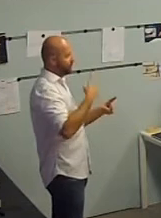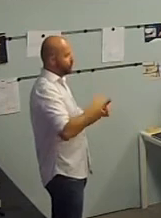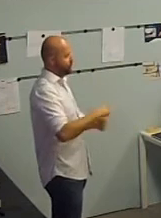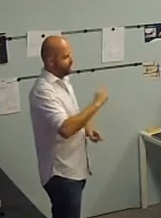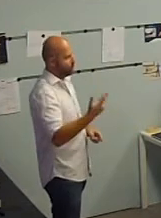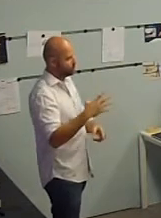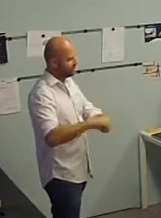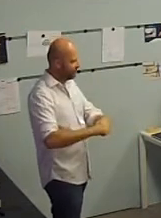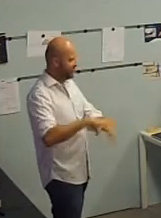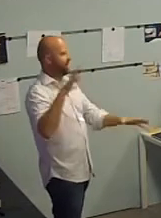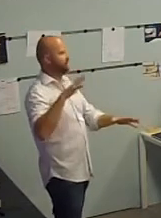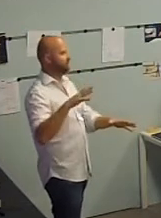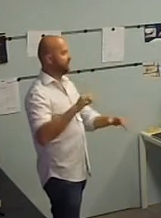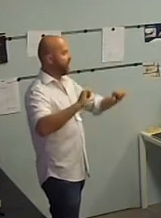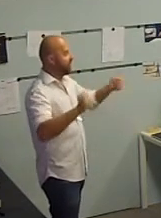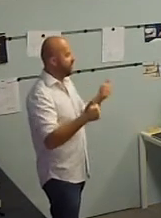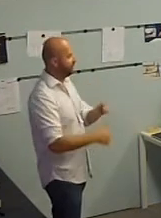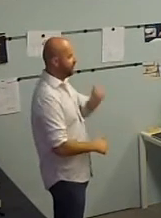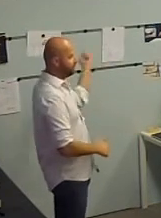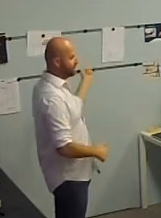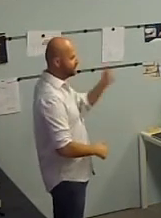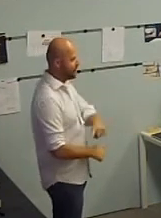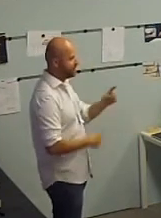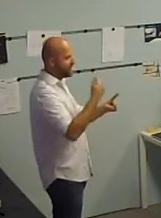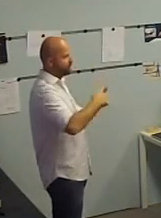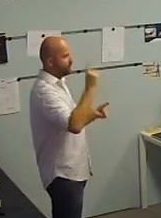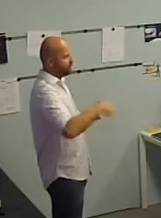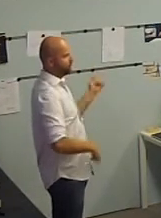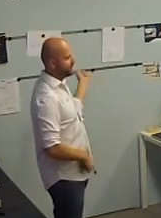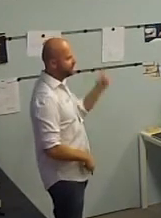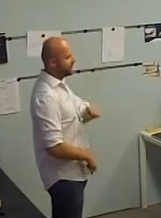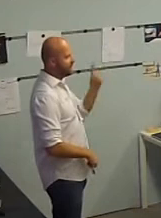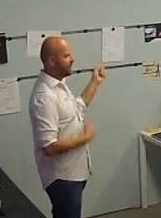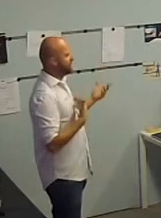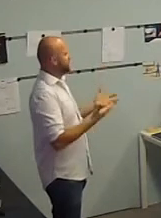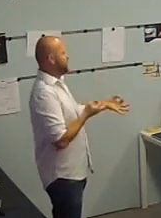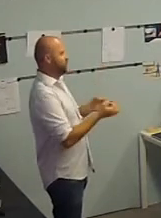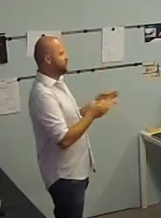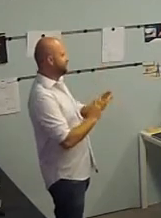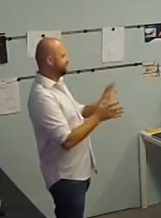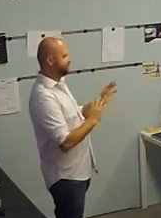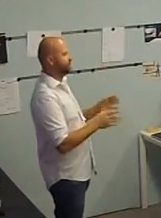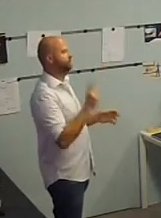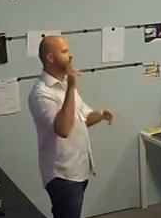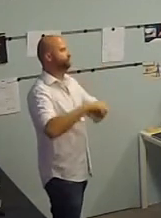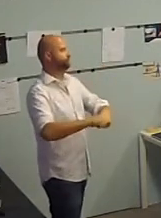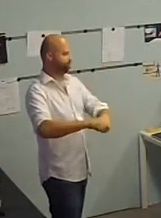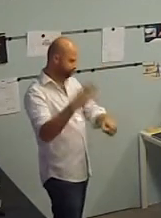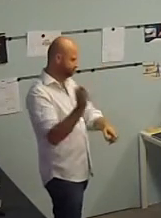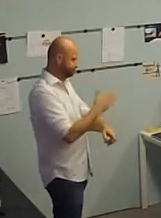war es sehr hart, die Schweiz zu verlassen und Focus 5 auch zu verlassen. Am Anfang hat er noch gependelt und hier weitergearbeitet, aber haben gemerkt, das funktioniert